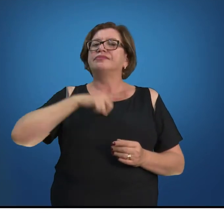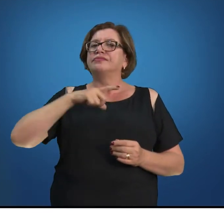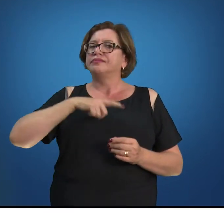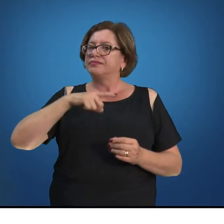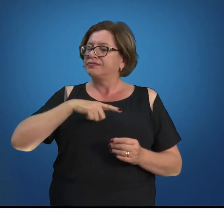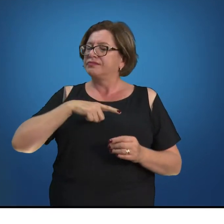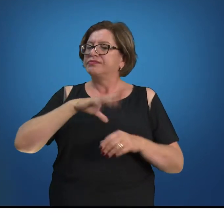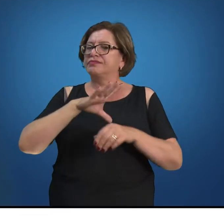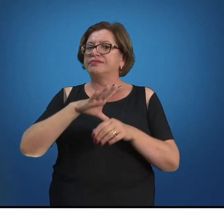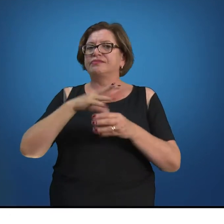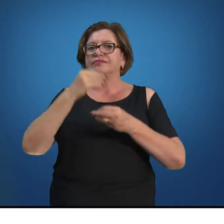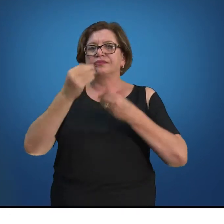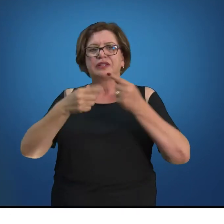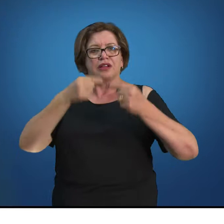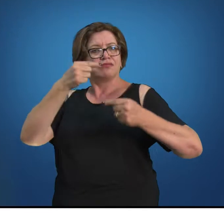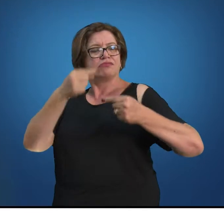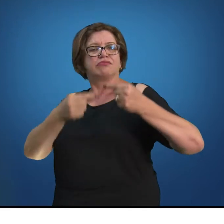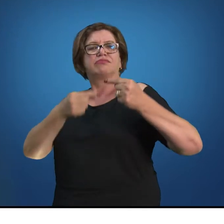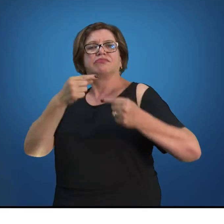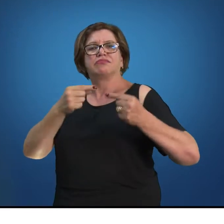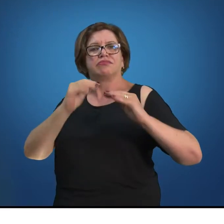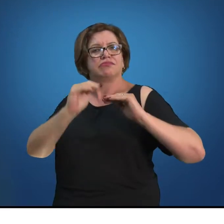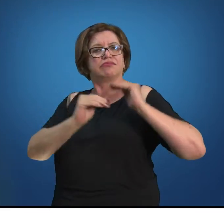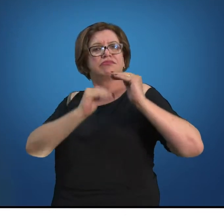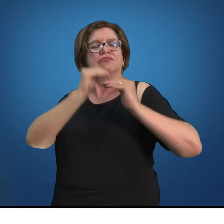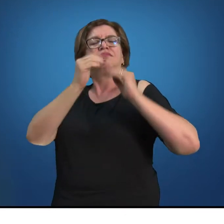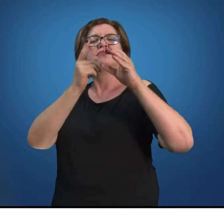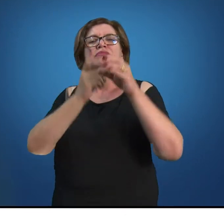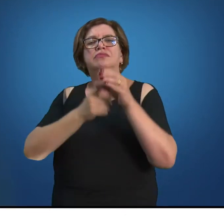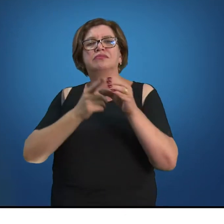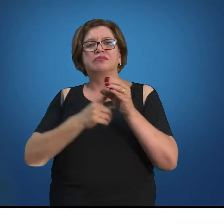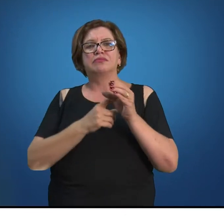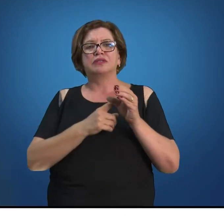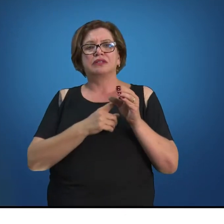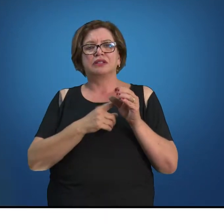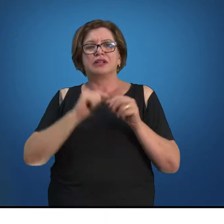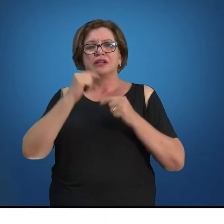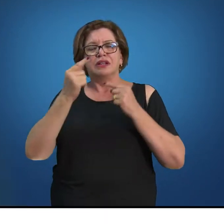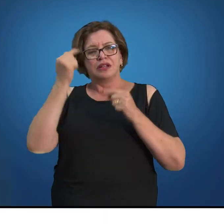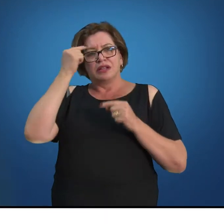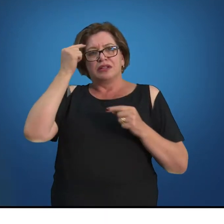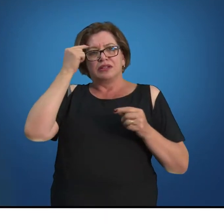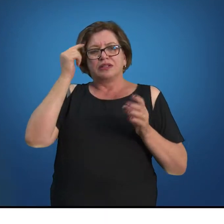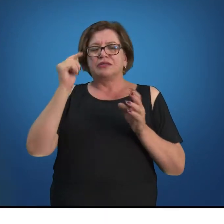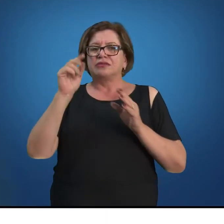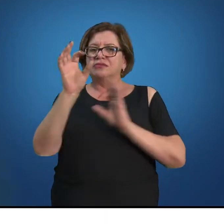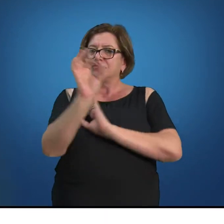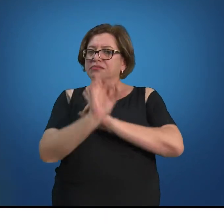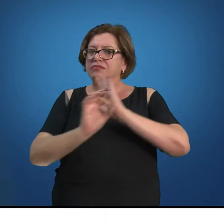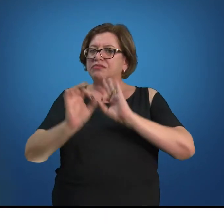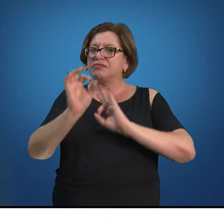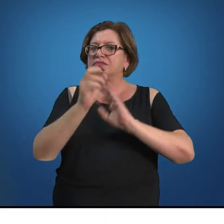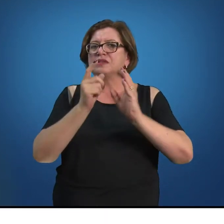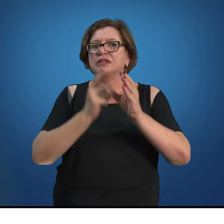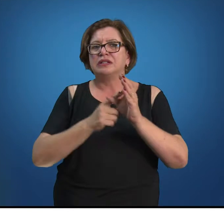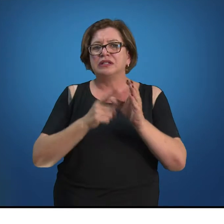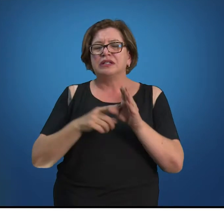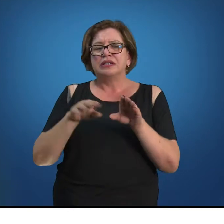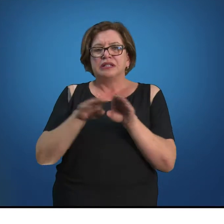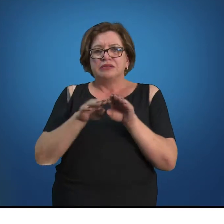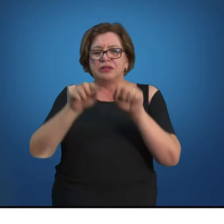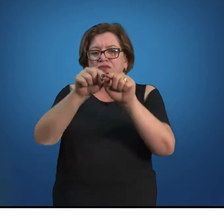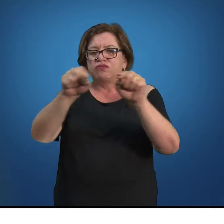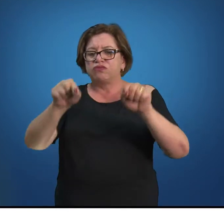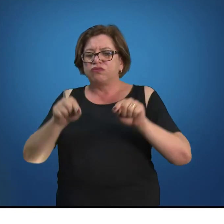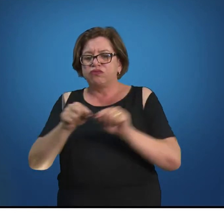assegura-se, então, a política de desenvolvimento urbano, pautado na urbanização e regularização dos loteamentos,